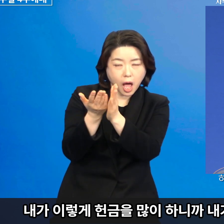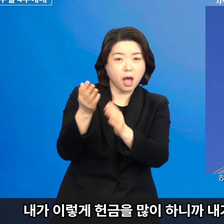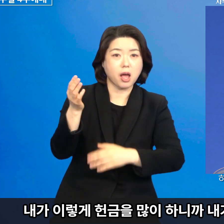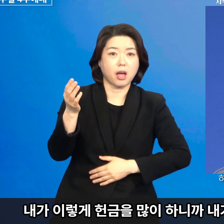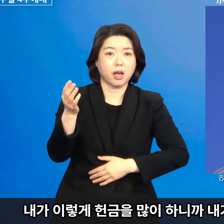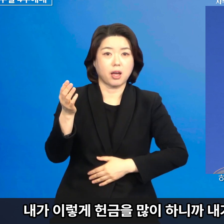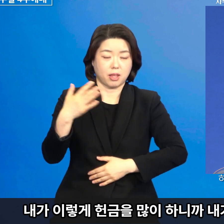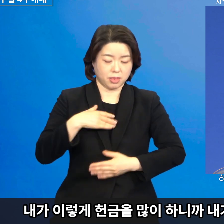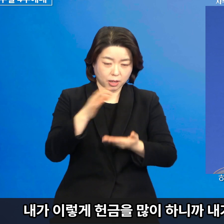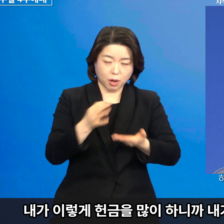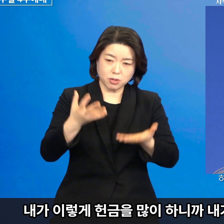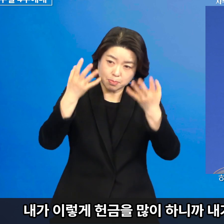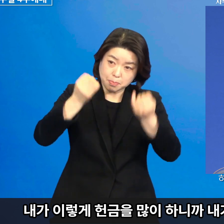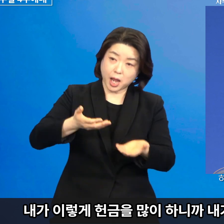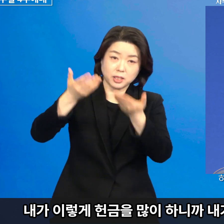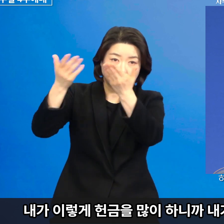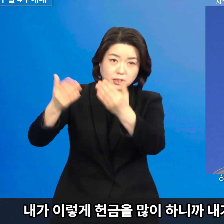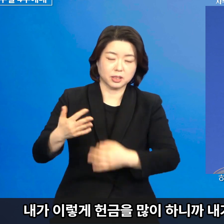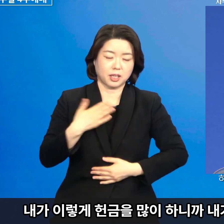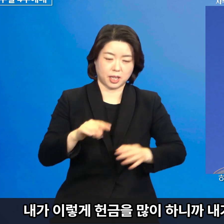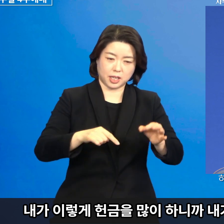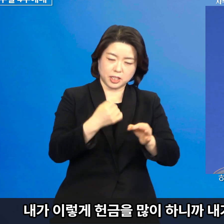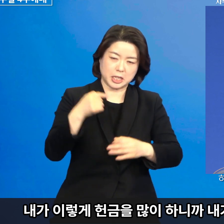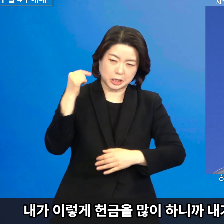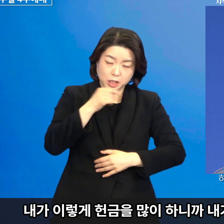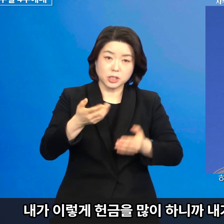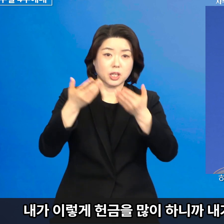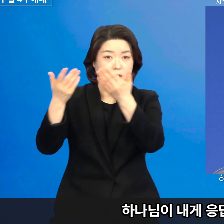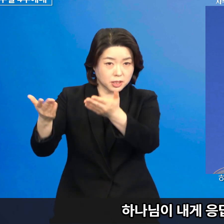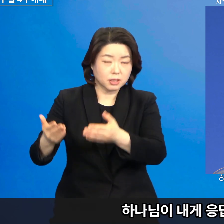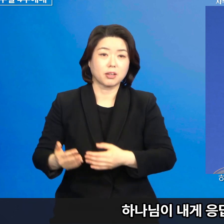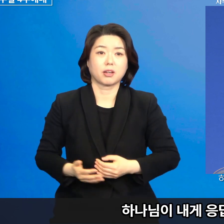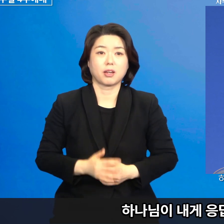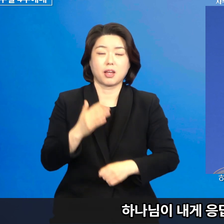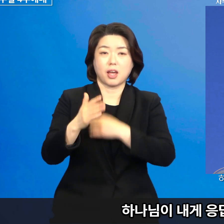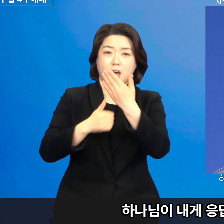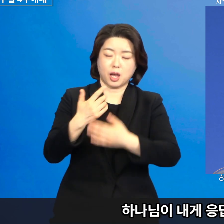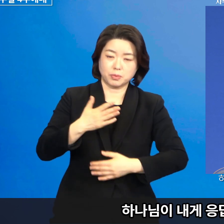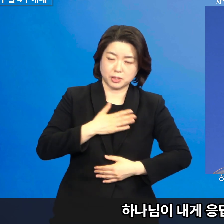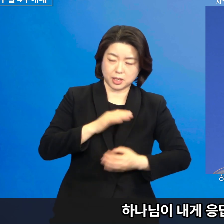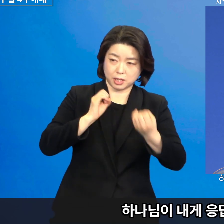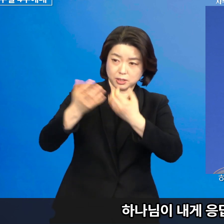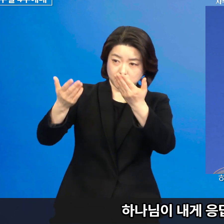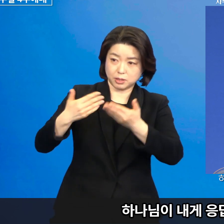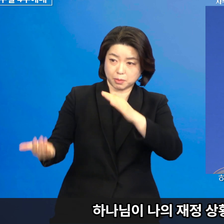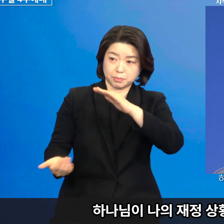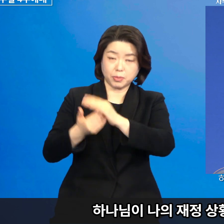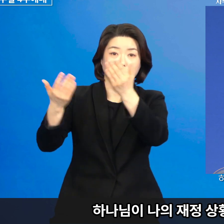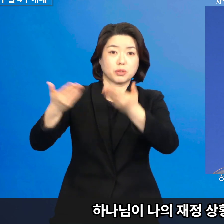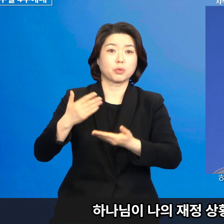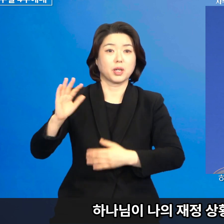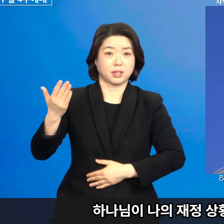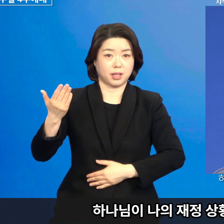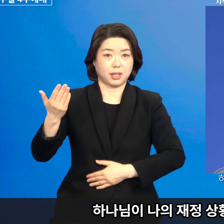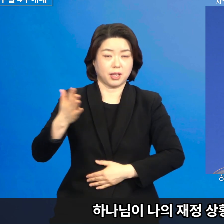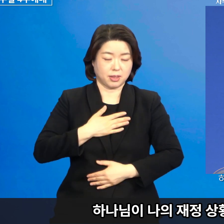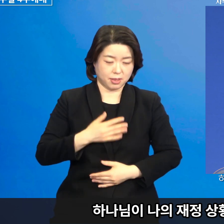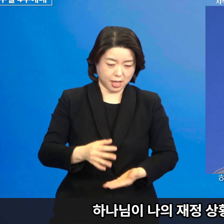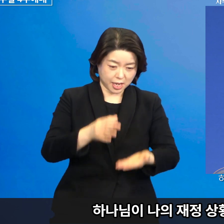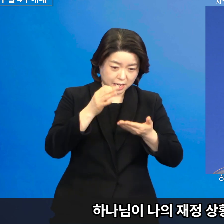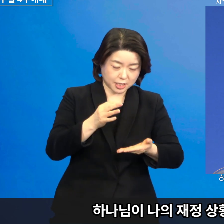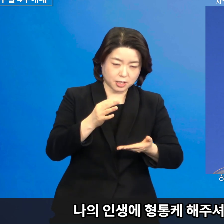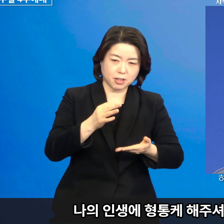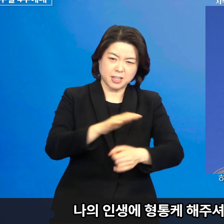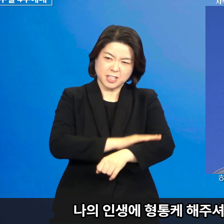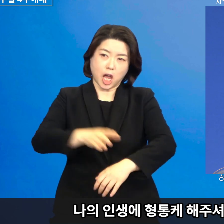헌금을 많이 하니까, 내가 이렇게 11조를 철저히 하니까 하나님이 내게 응답해 주셔야 되고 하나님이 나의 재정 상황을